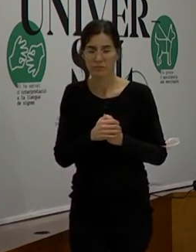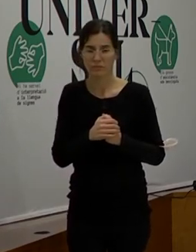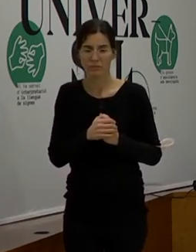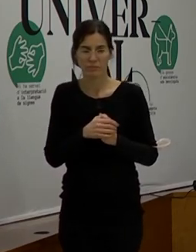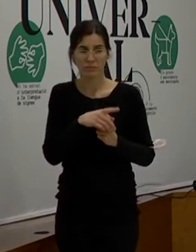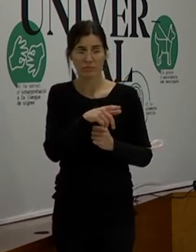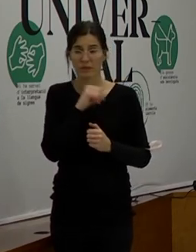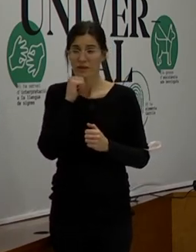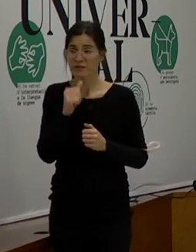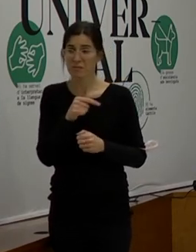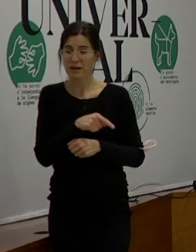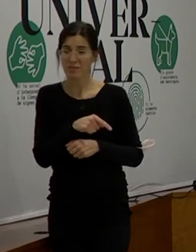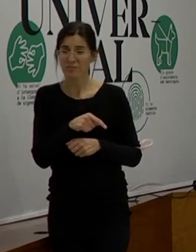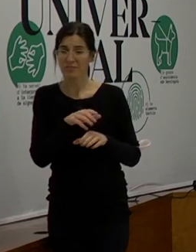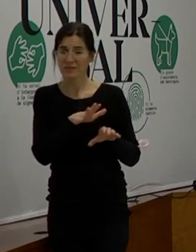Està malament aquesta plaça.